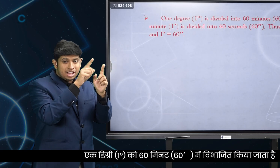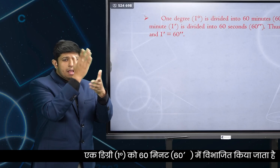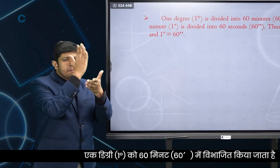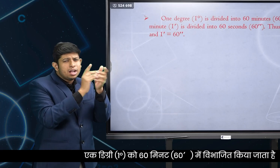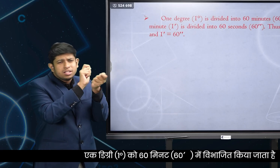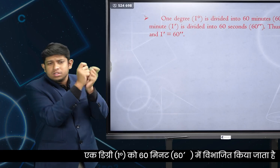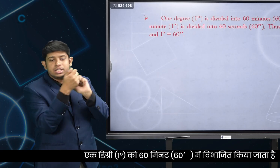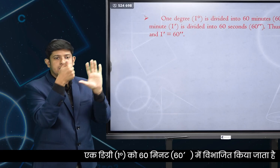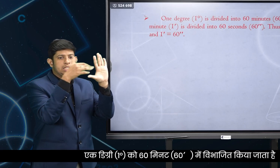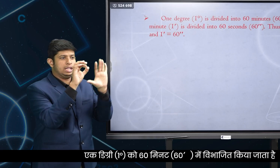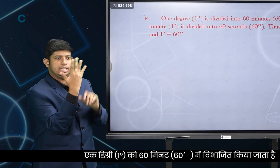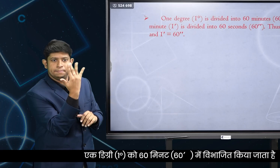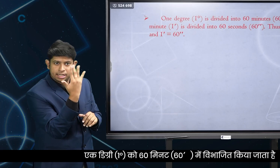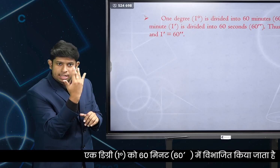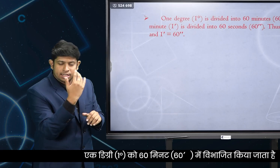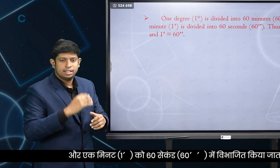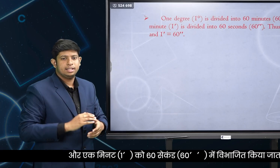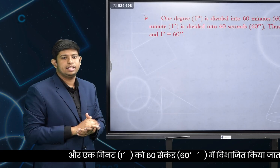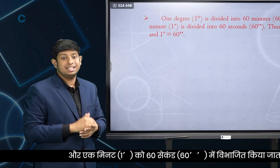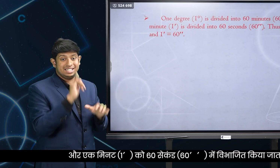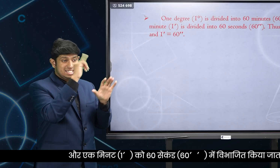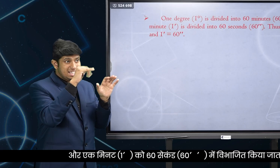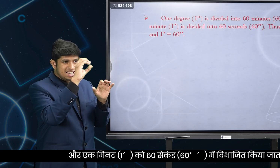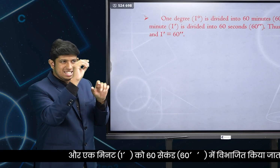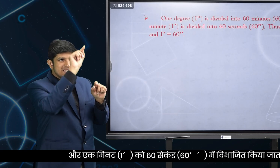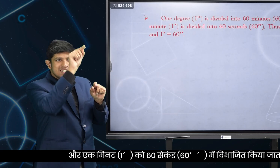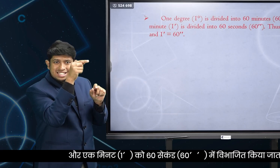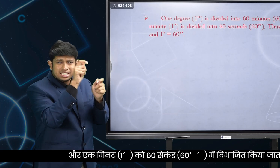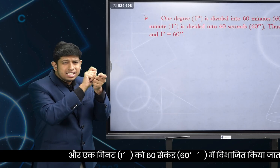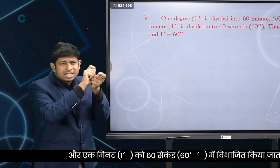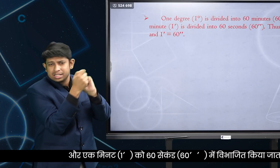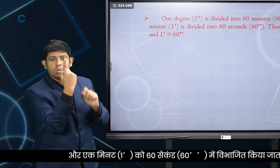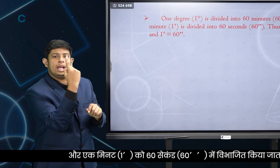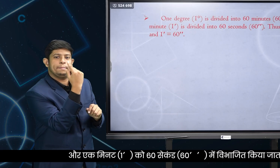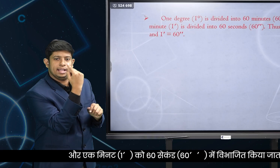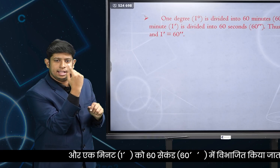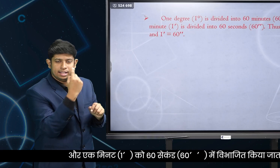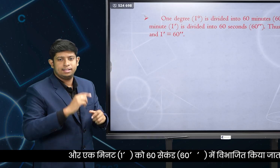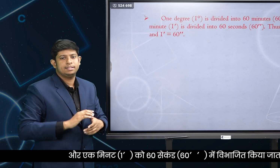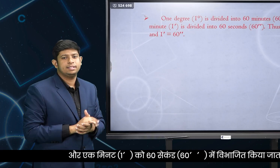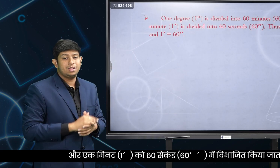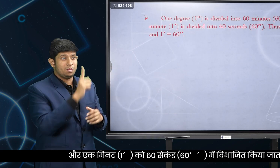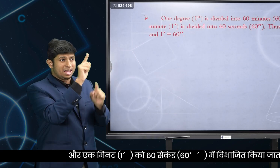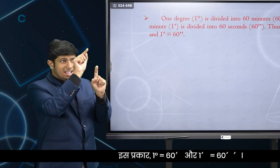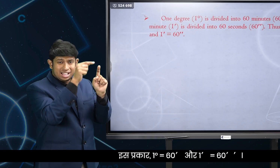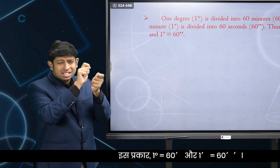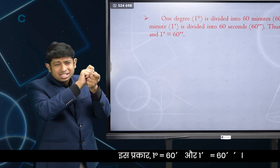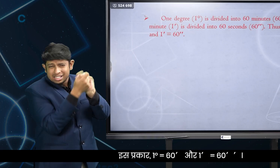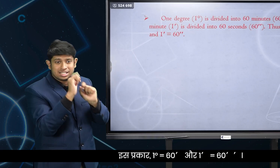60 मिनट में विभाजित किया जाता है और 1 मिनट को 60 सेकंड में विभाजित किया जाता है। इस प्रकार